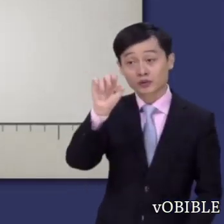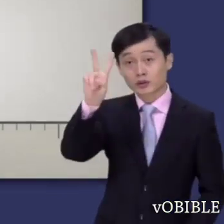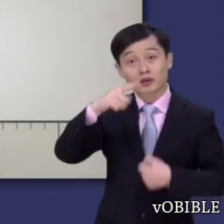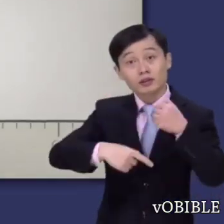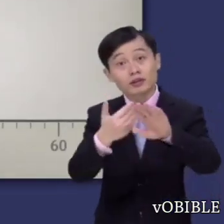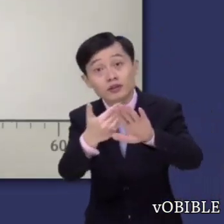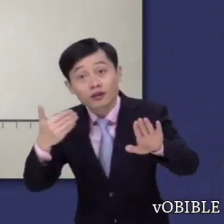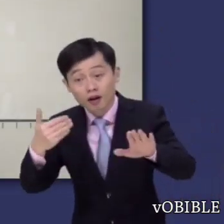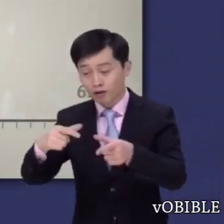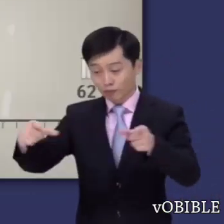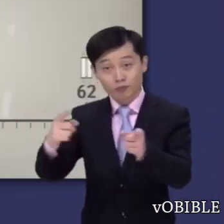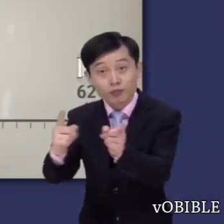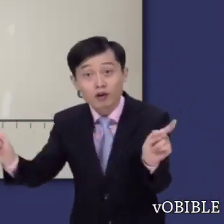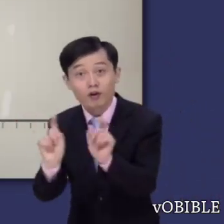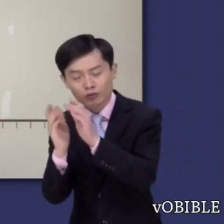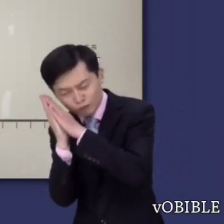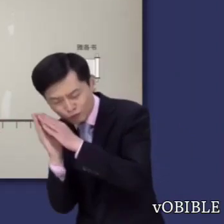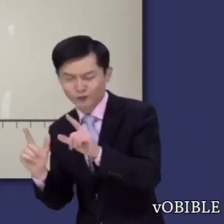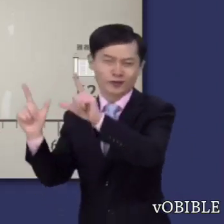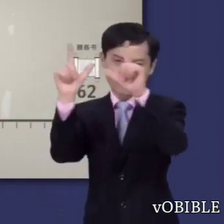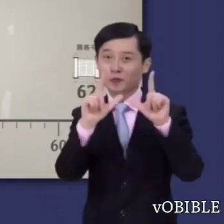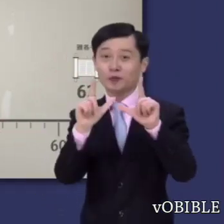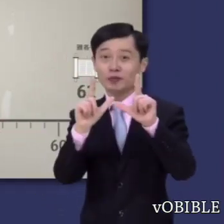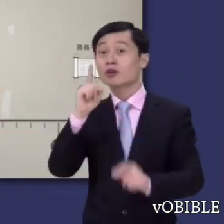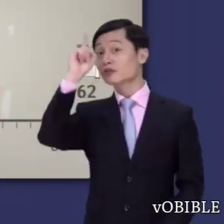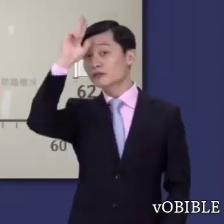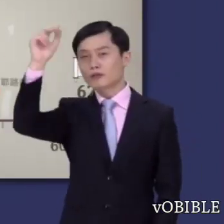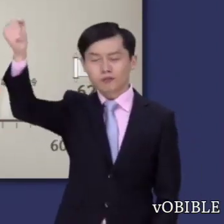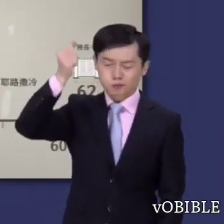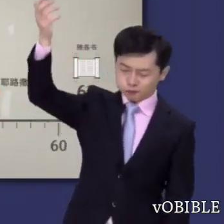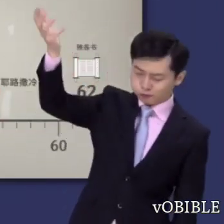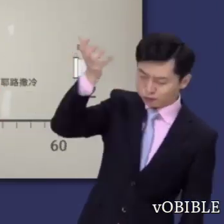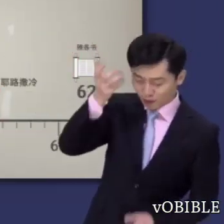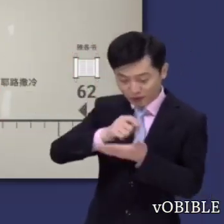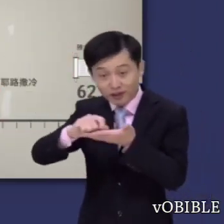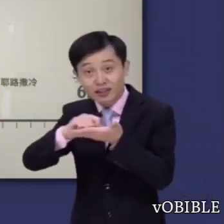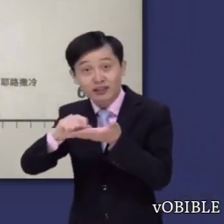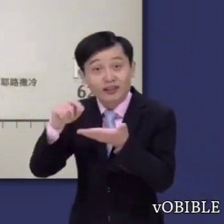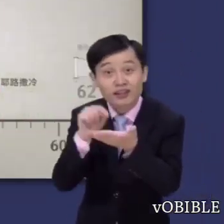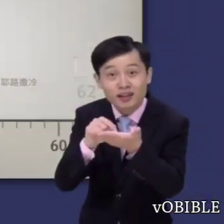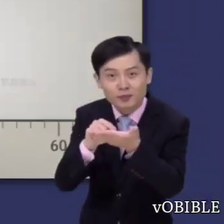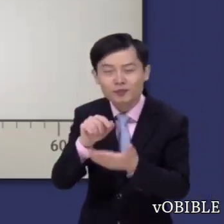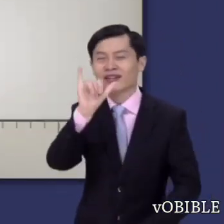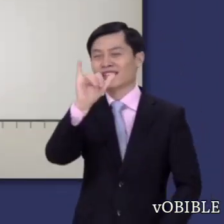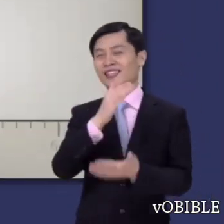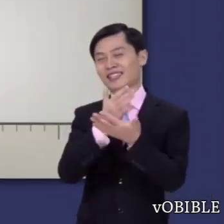封信的时间应该是在公元62年之前，他当时住在耶路撒冷。